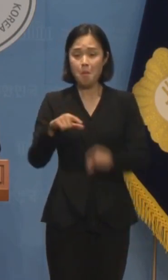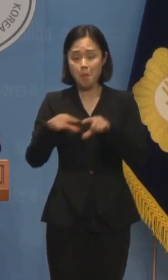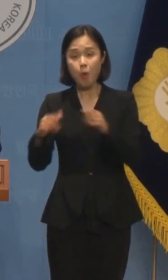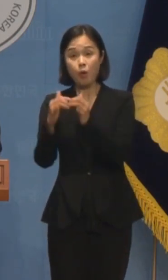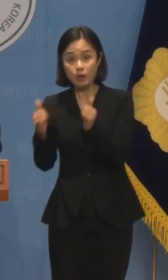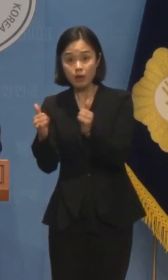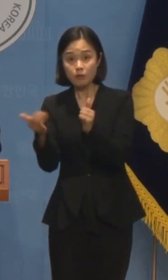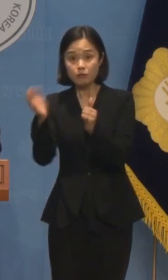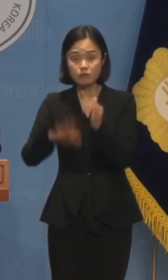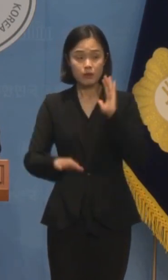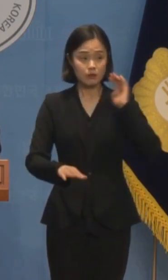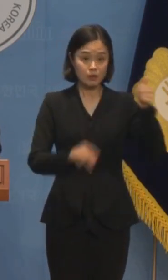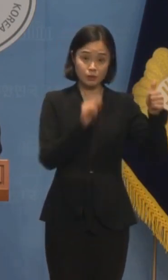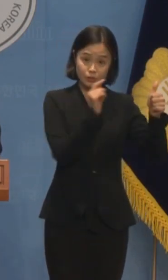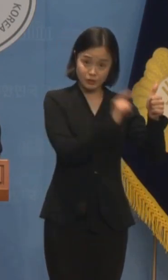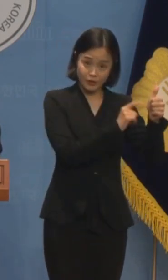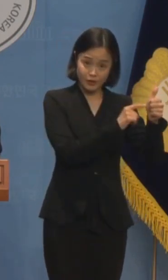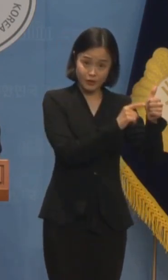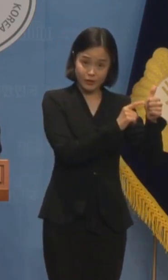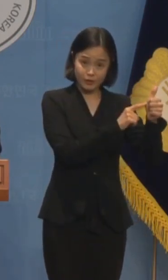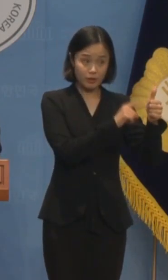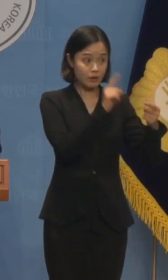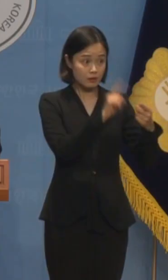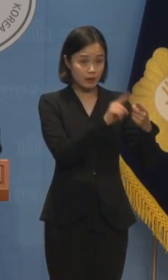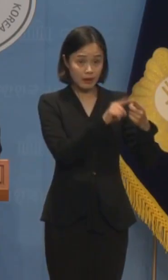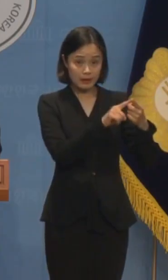않은 일을 했다고 둘러댄다는 말입니까?